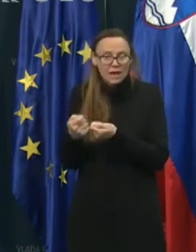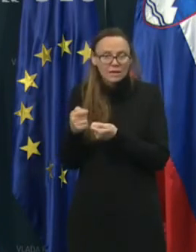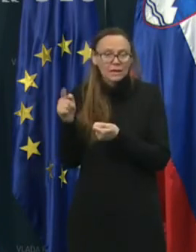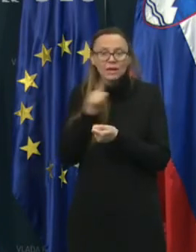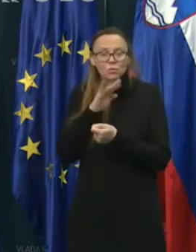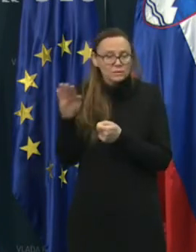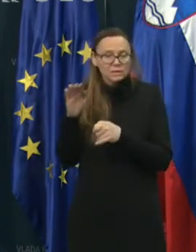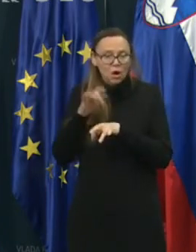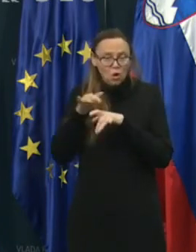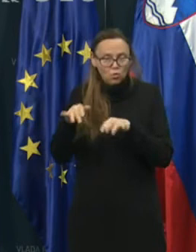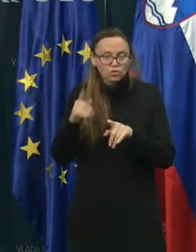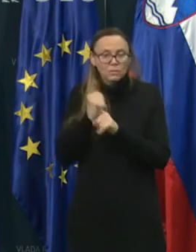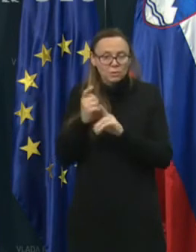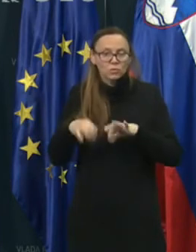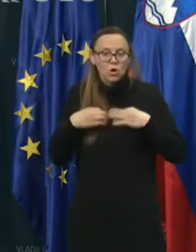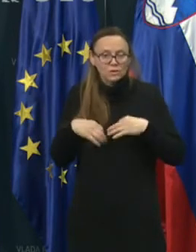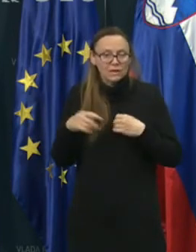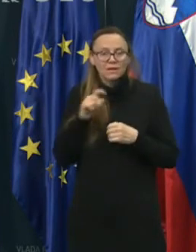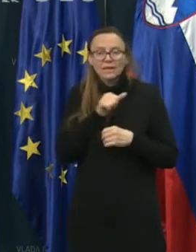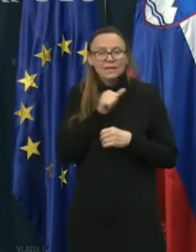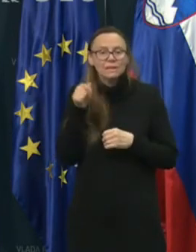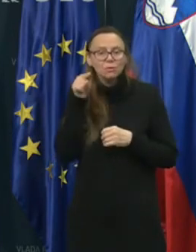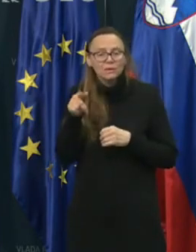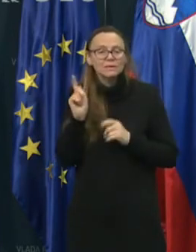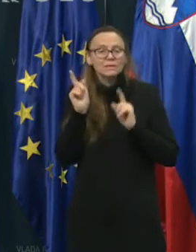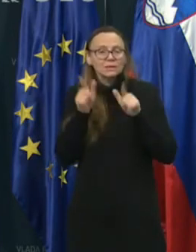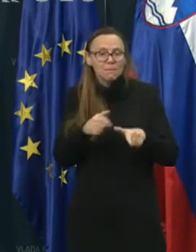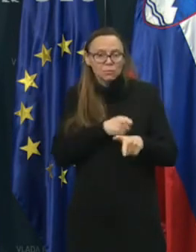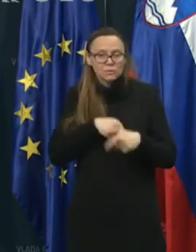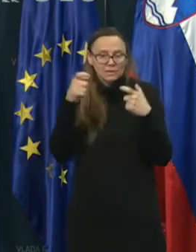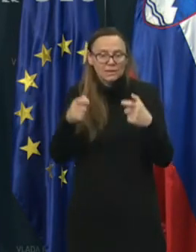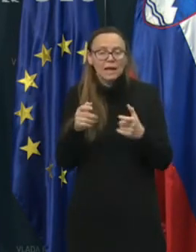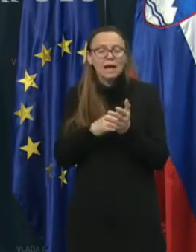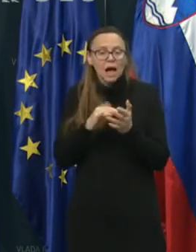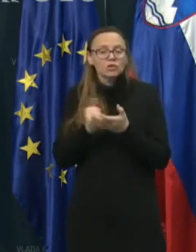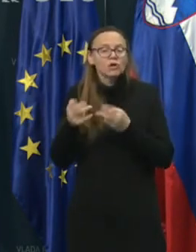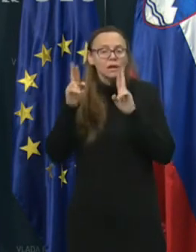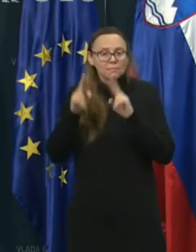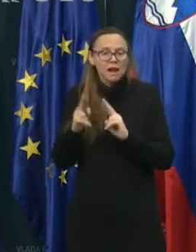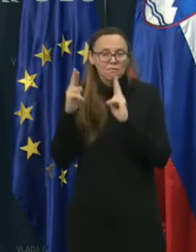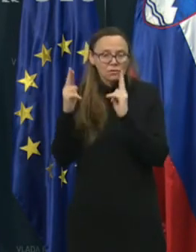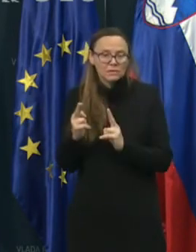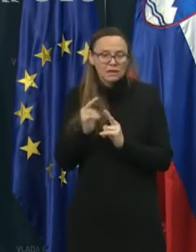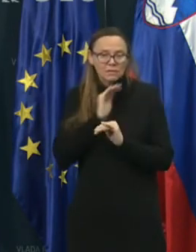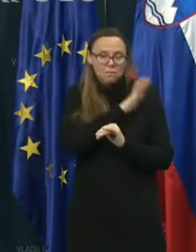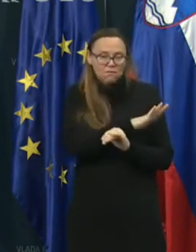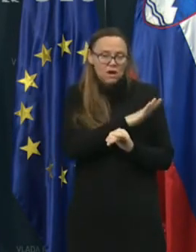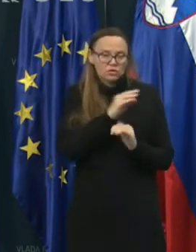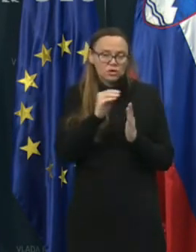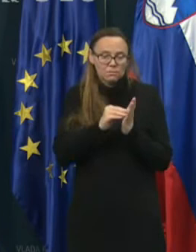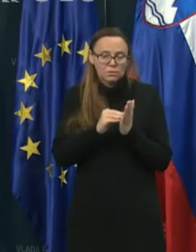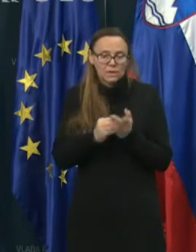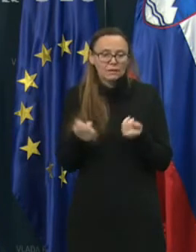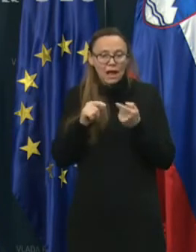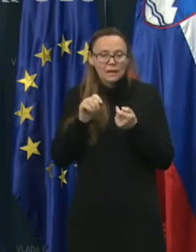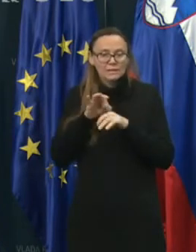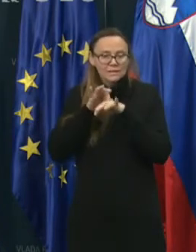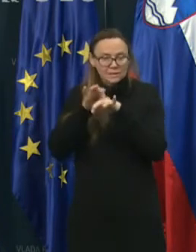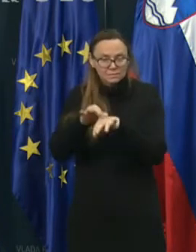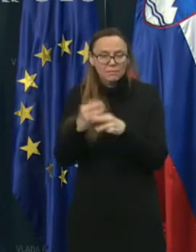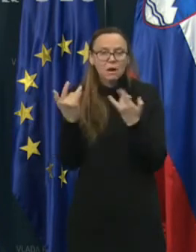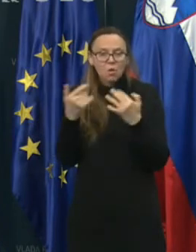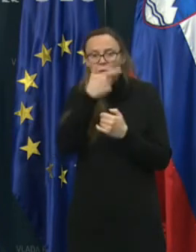zapustili bolnišnico. Kakšno je torej dejansko stanje po vaših podatkih? Se spremlja, koliko ljudi je že